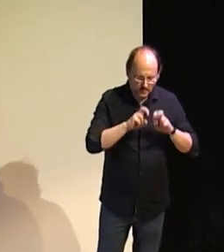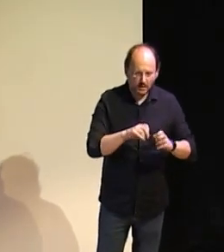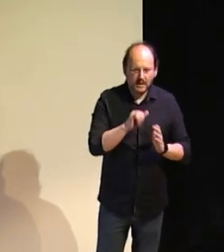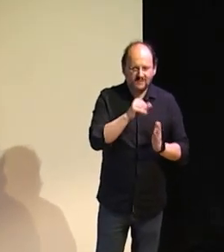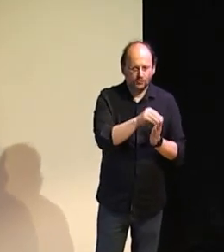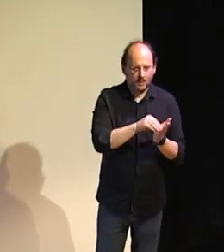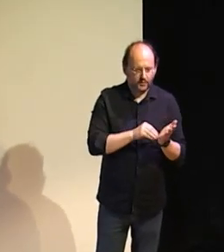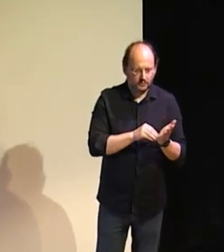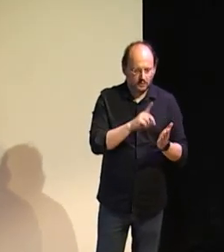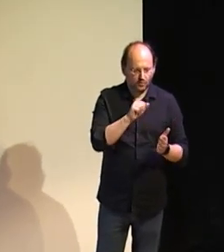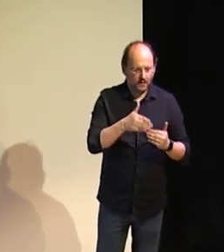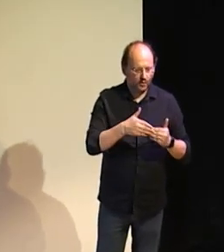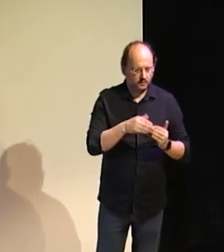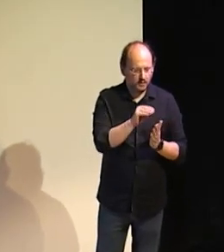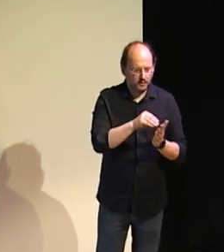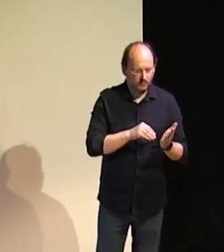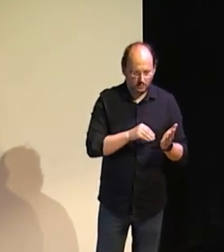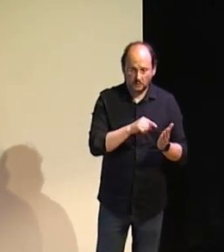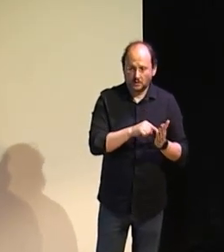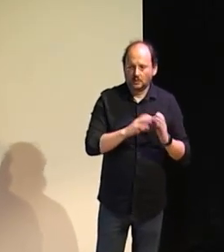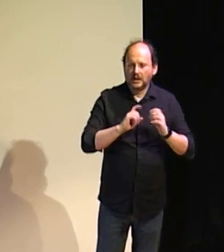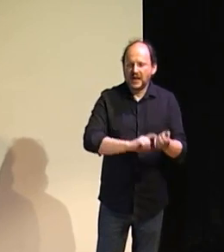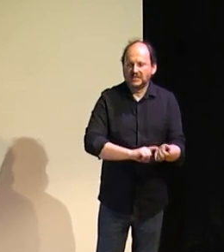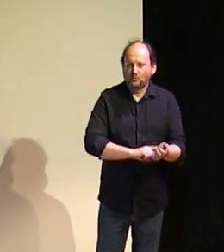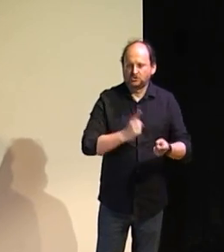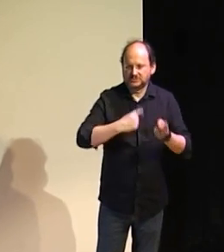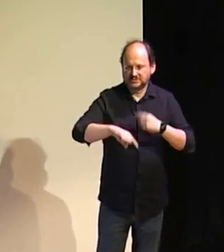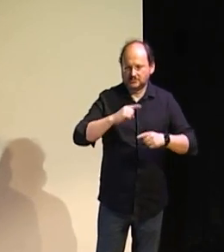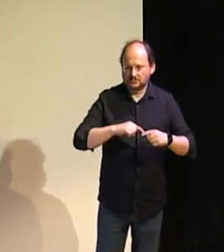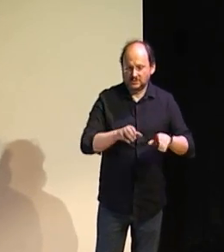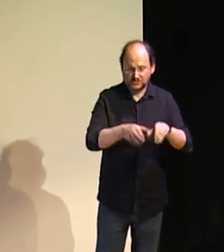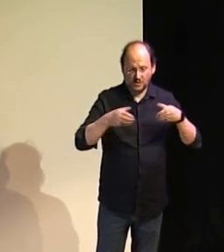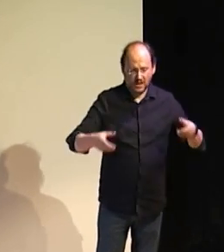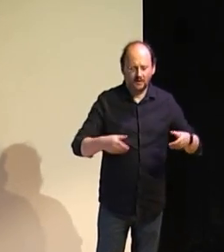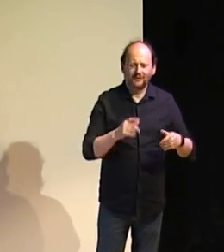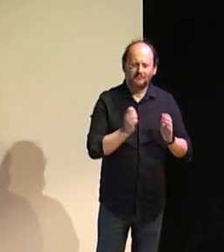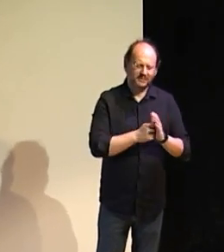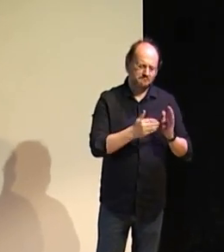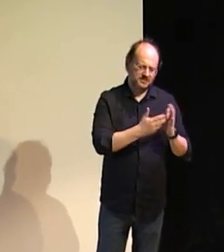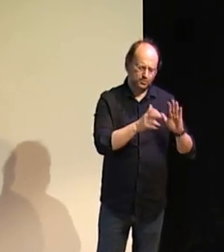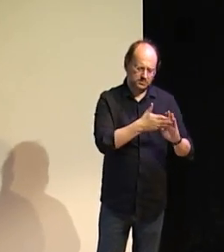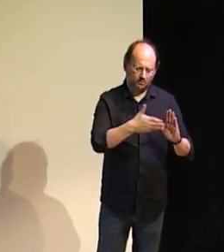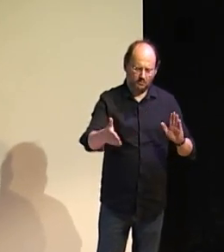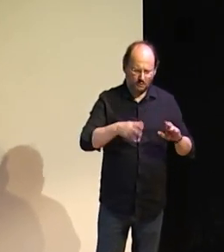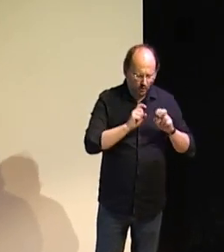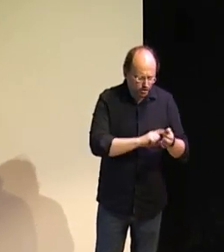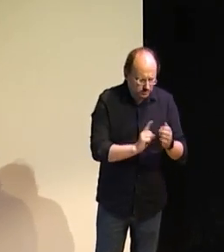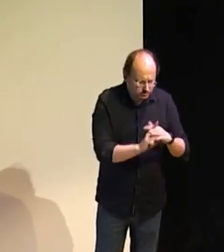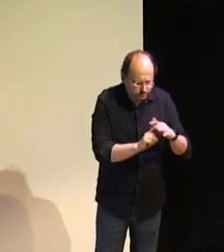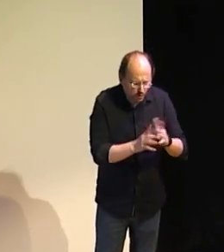il y a un homme qui s'appelle Yves de Laporte, qui a écrit pas mal de choses sur l'étymologie de la langue des signes.